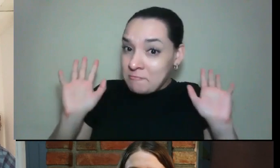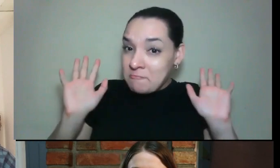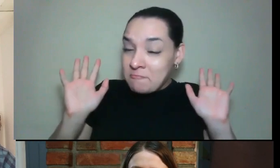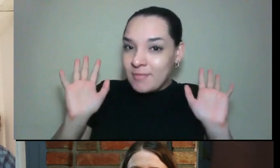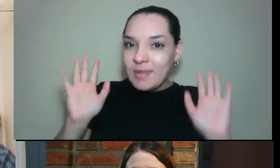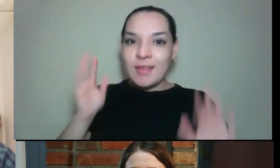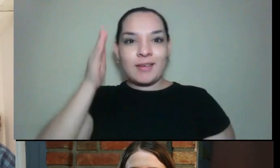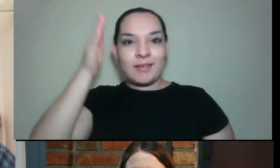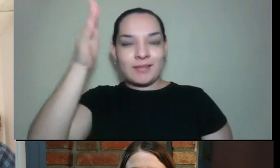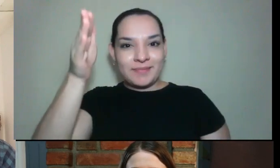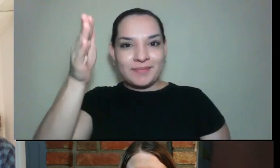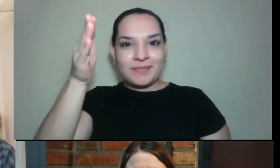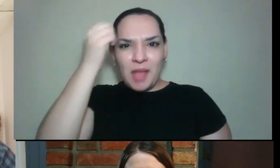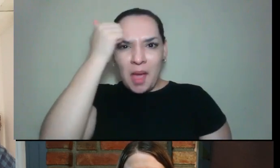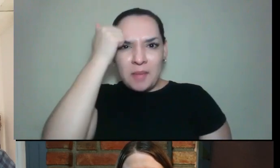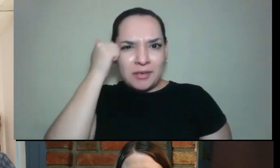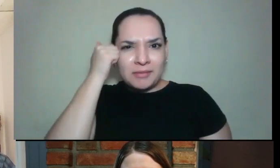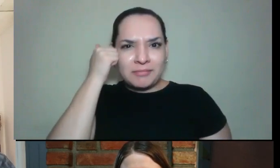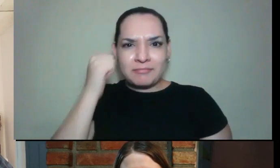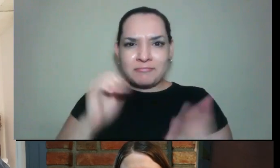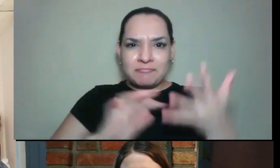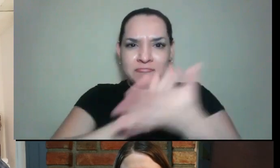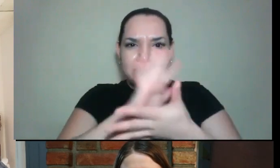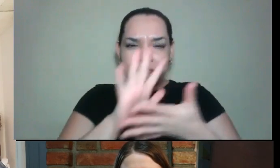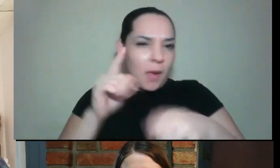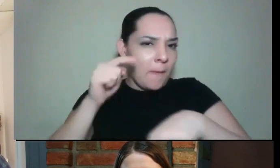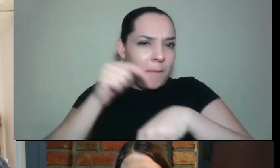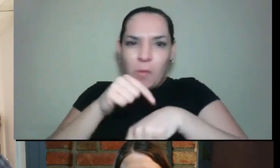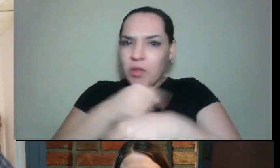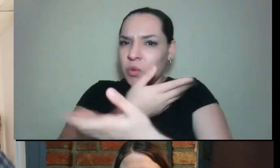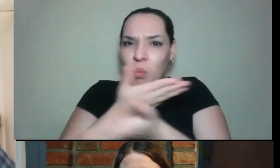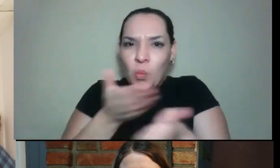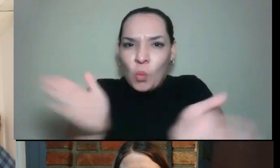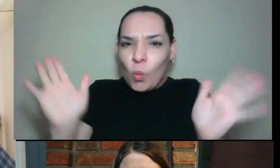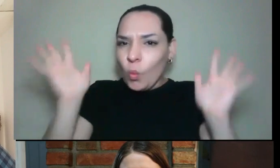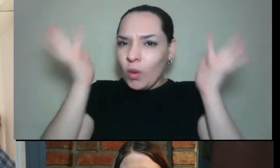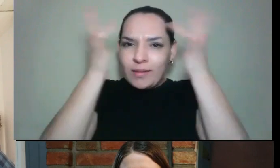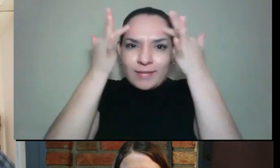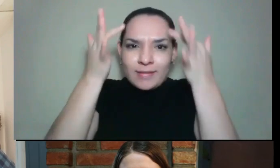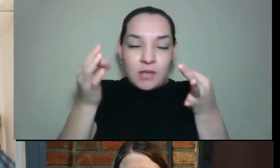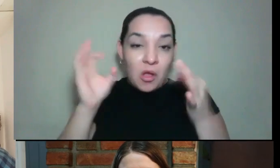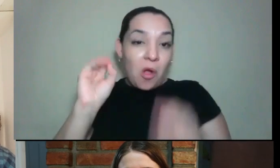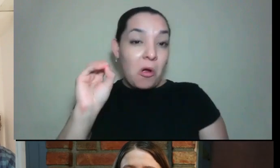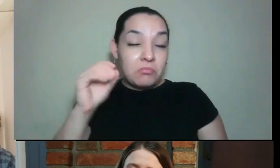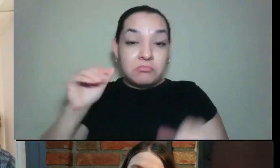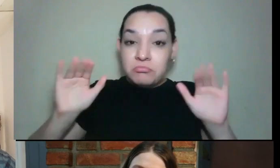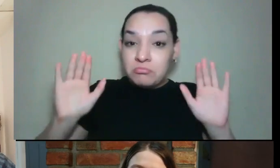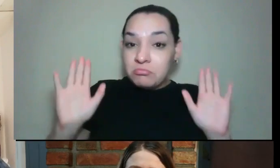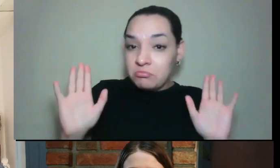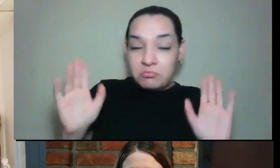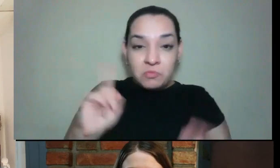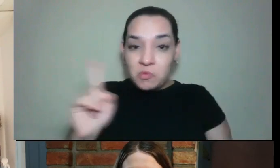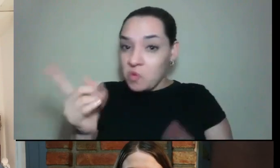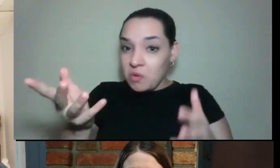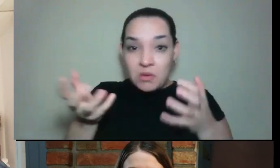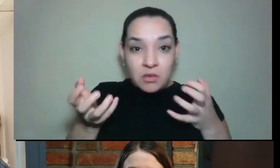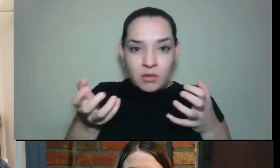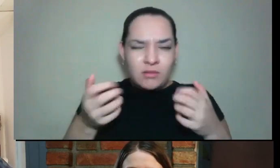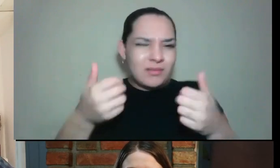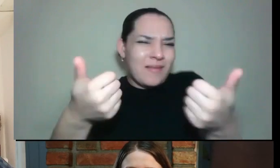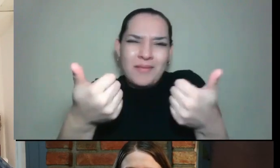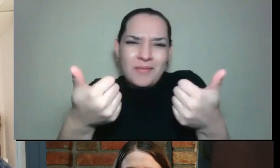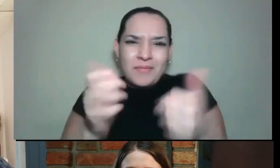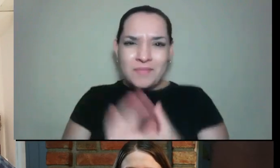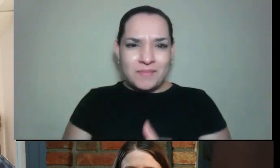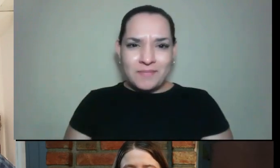implantadas, puedan aprender lengua de señas en el momento que lo decidan, si es que lo deciden. Y